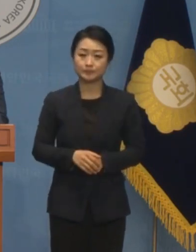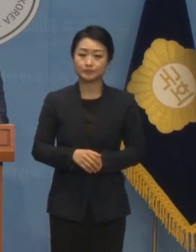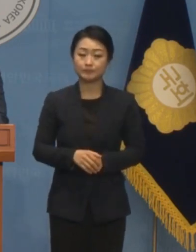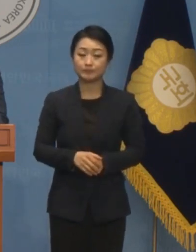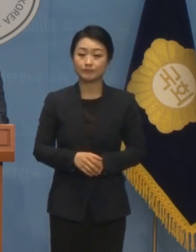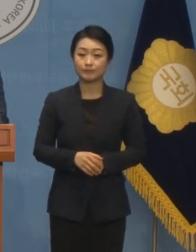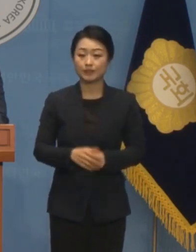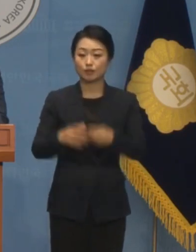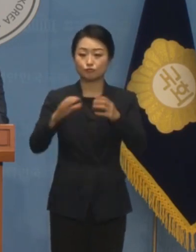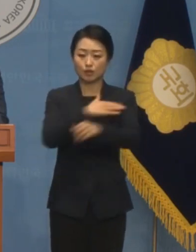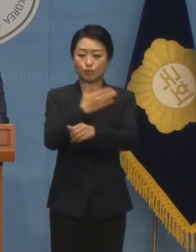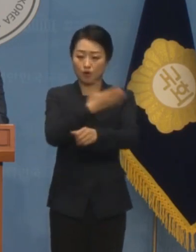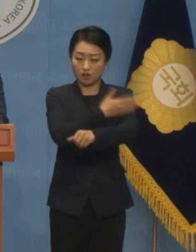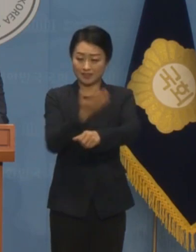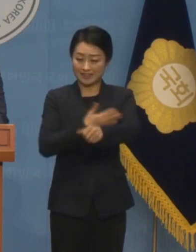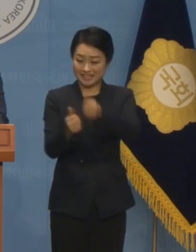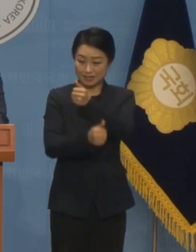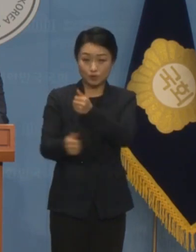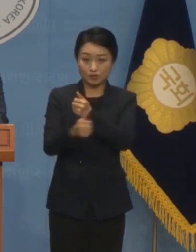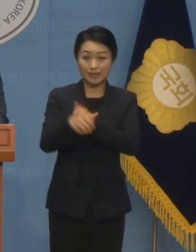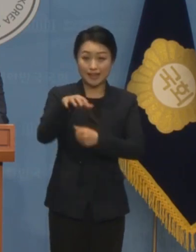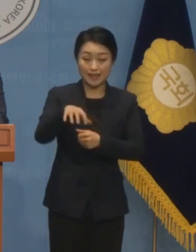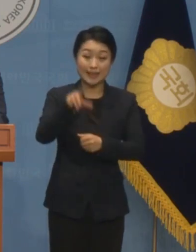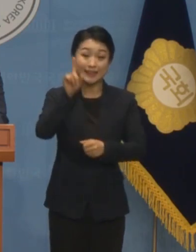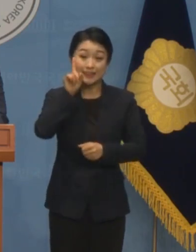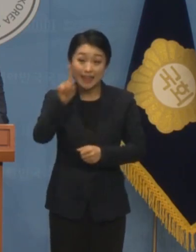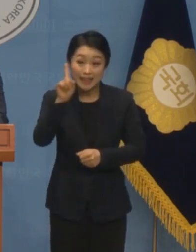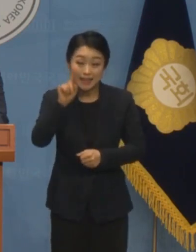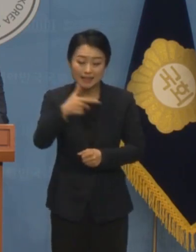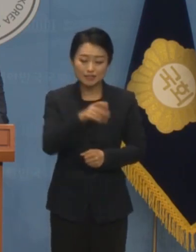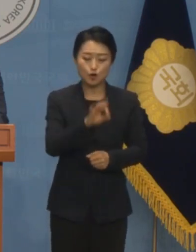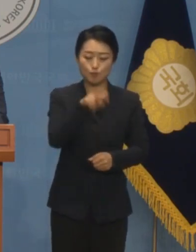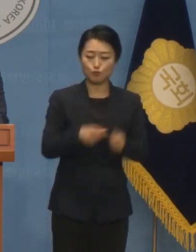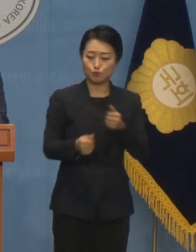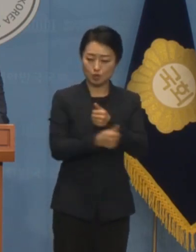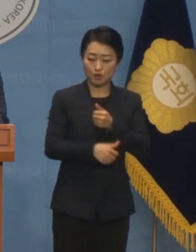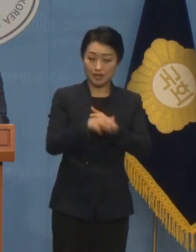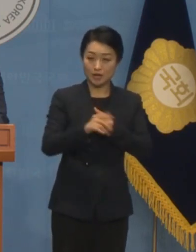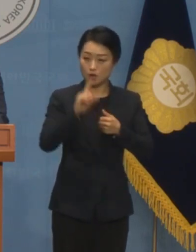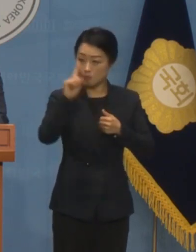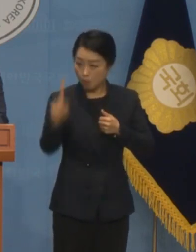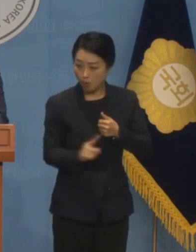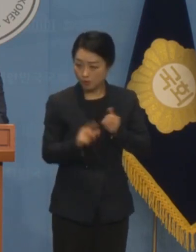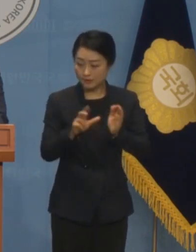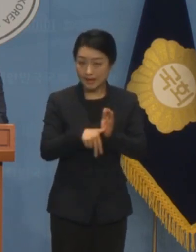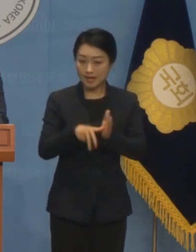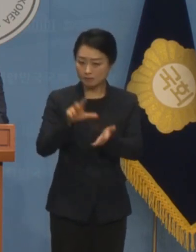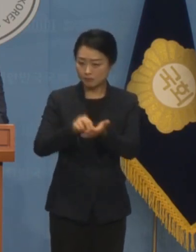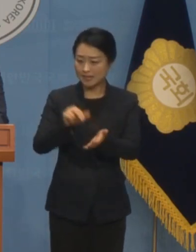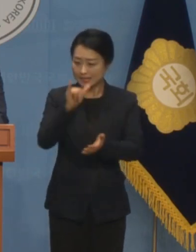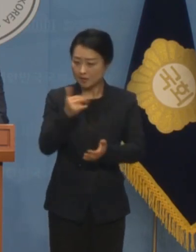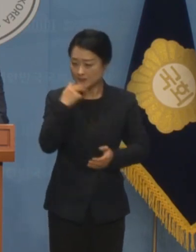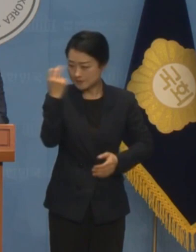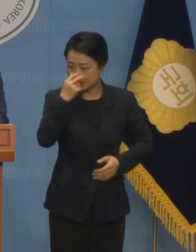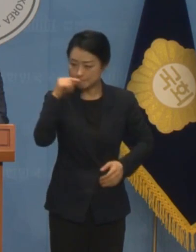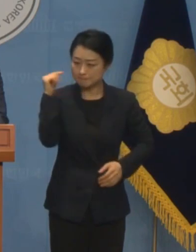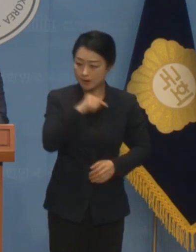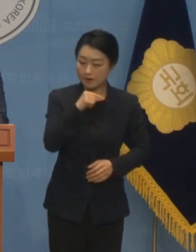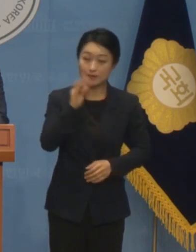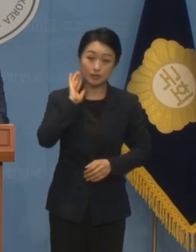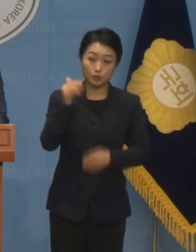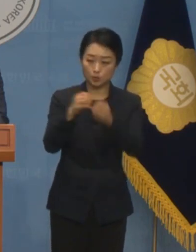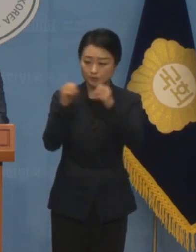건의위원회의 참담한 결정을 내일 정무위원회 업무보고에서 철저히 따져 물어 대통령